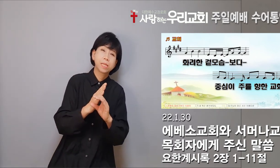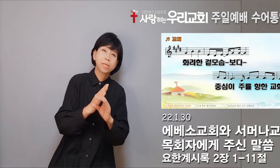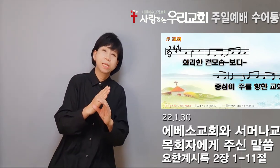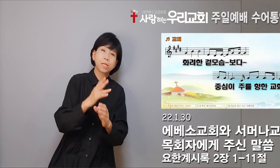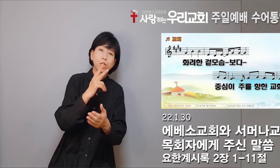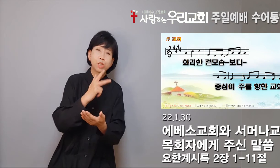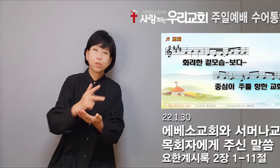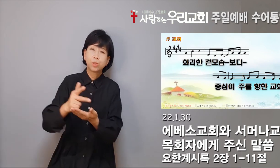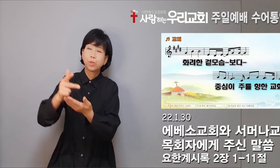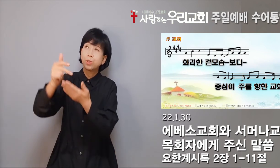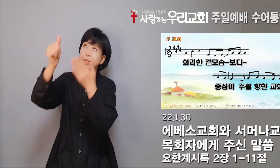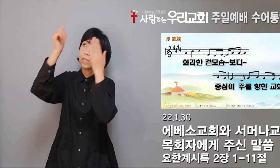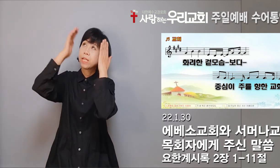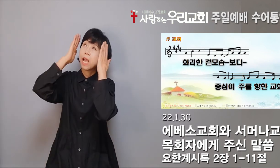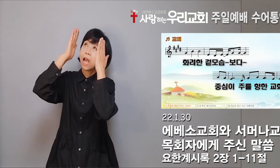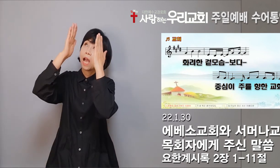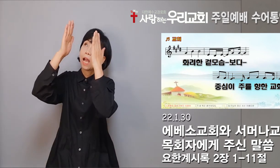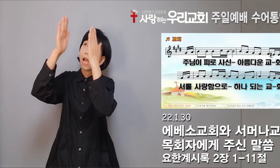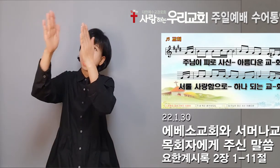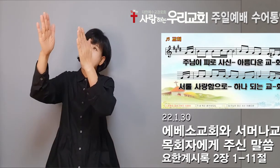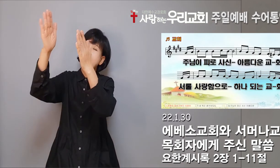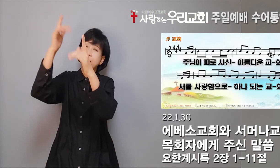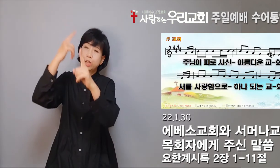중심이 주를 향한